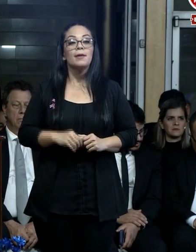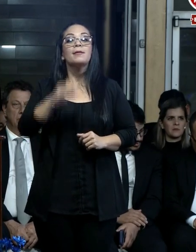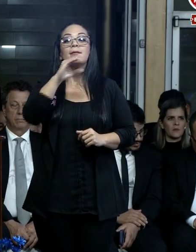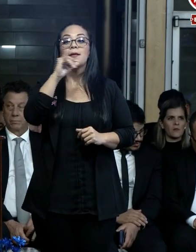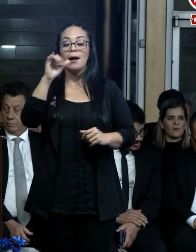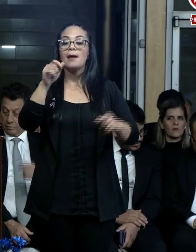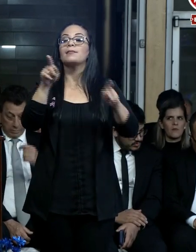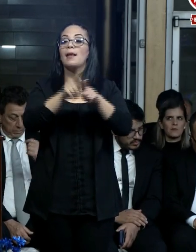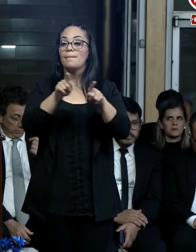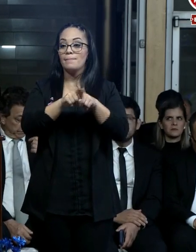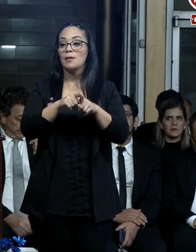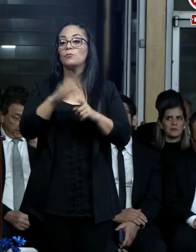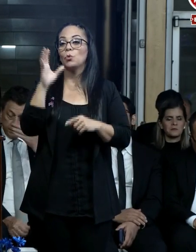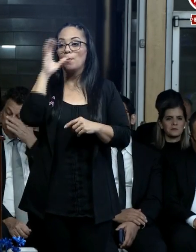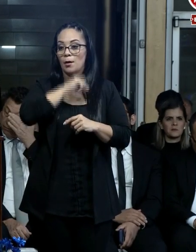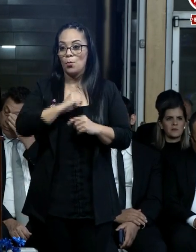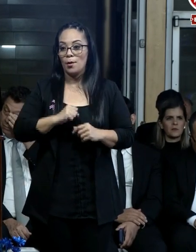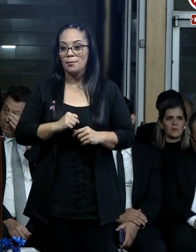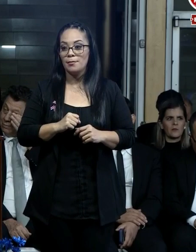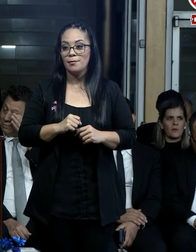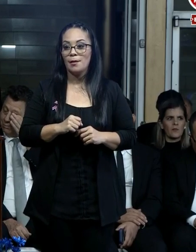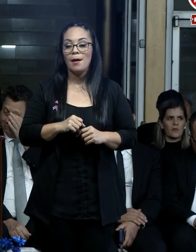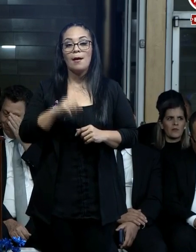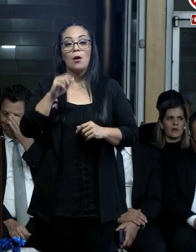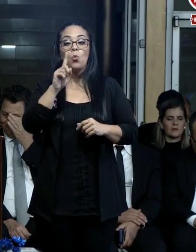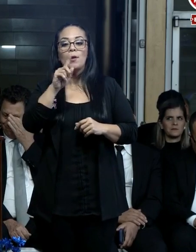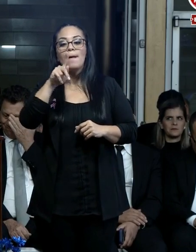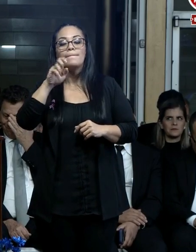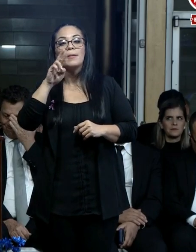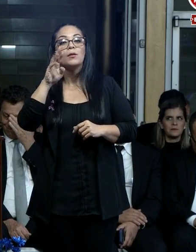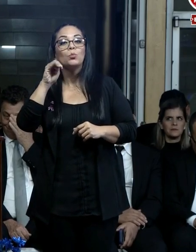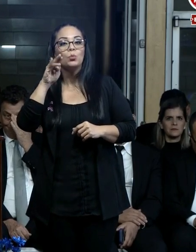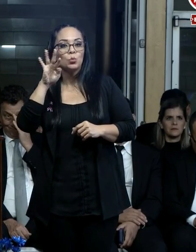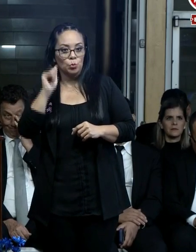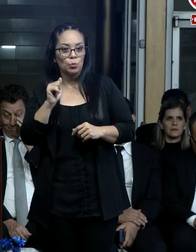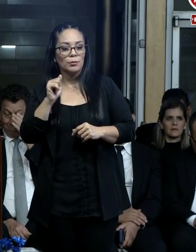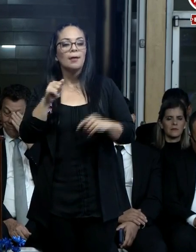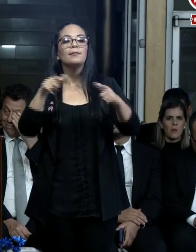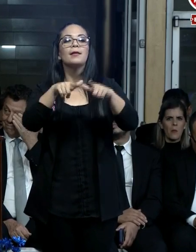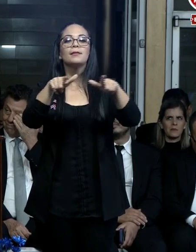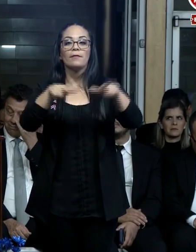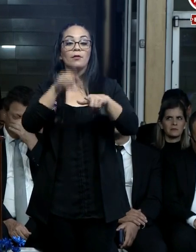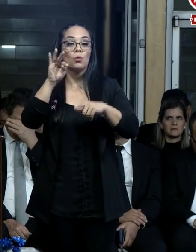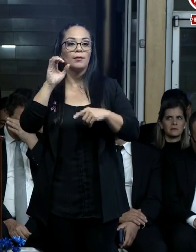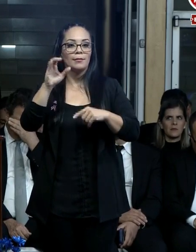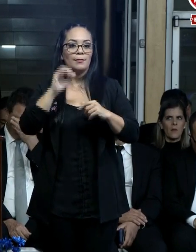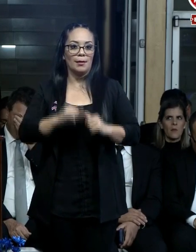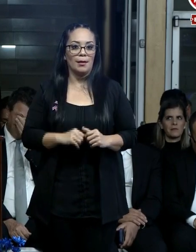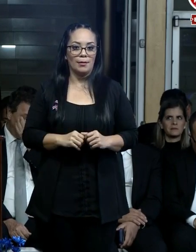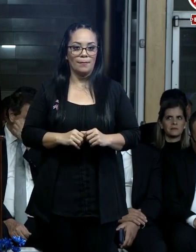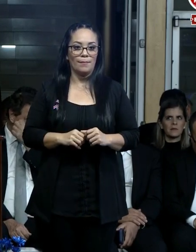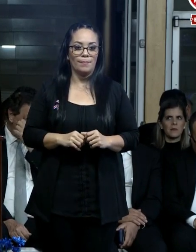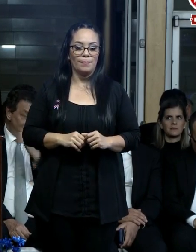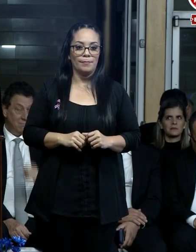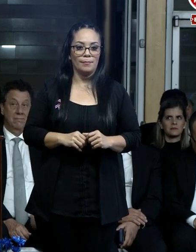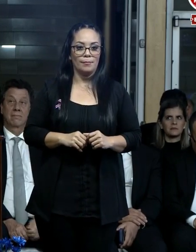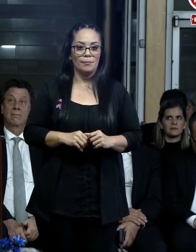también consideraría una permuta del terreno del TEC